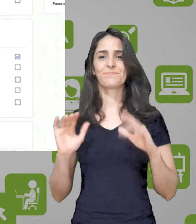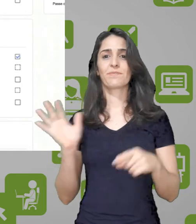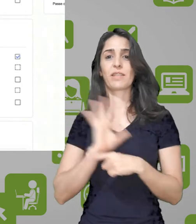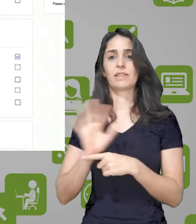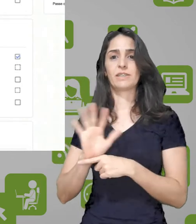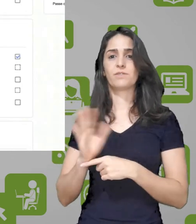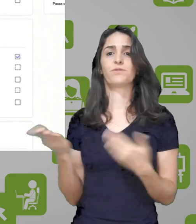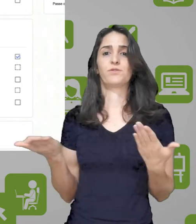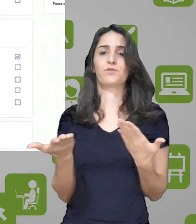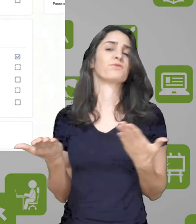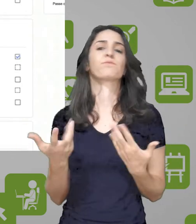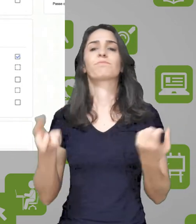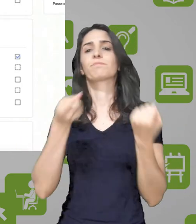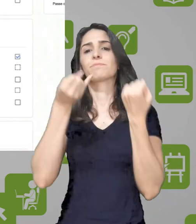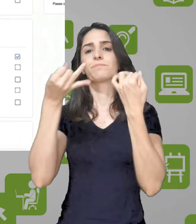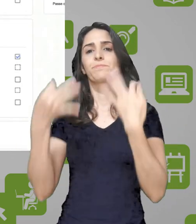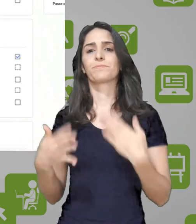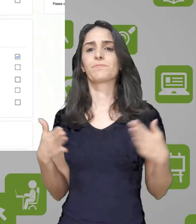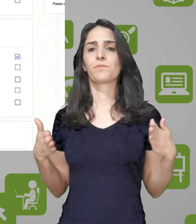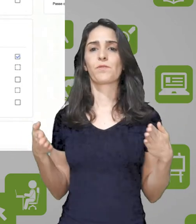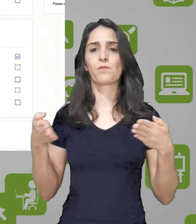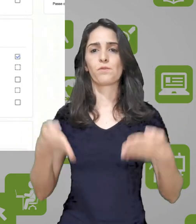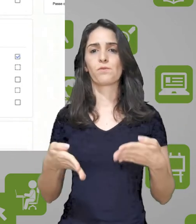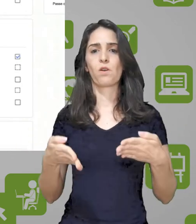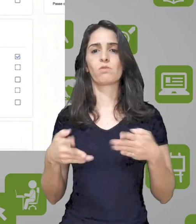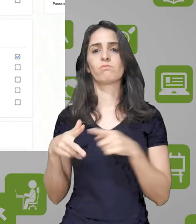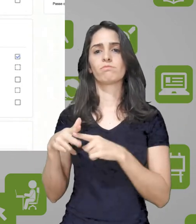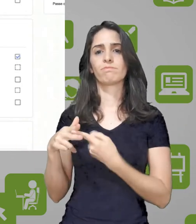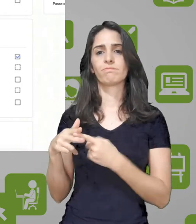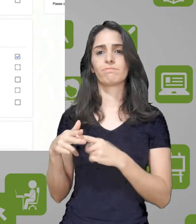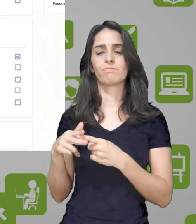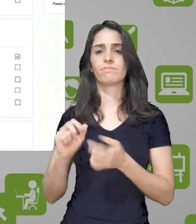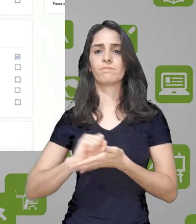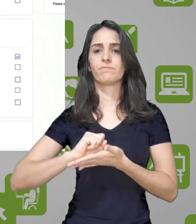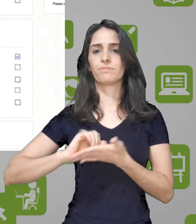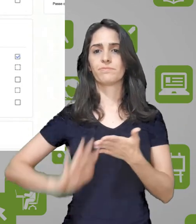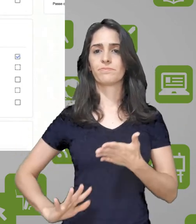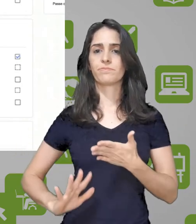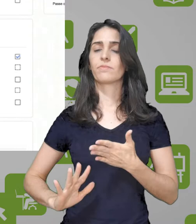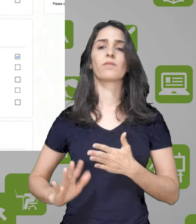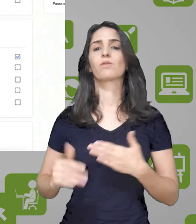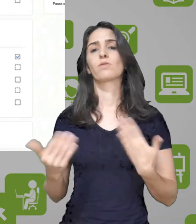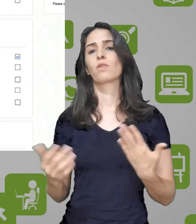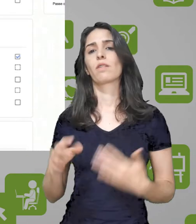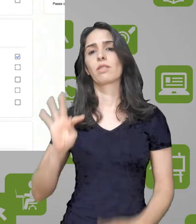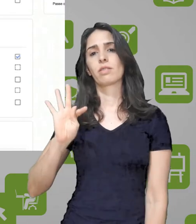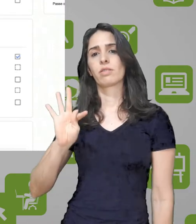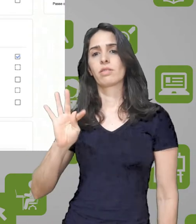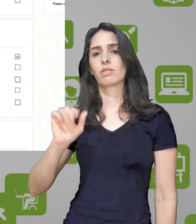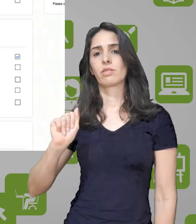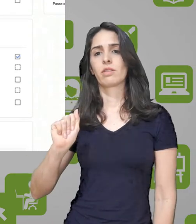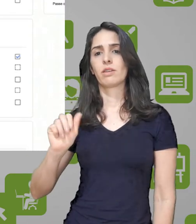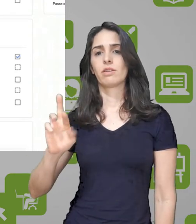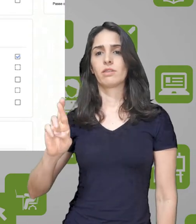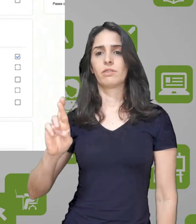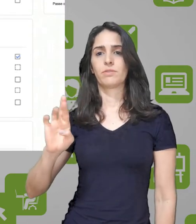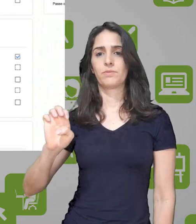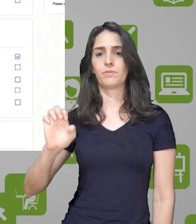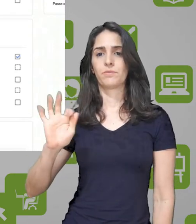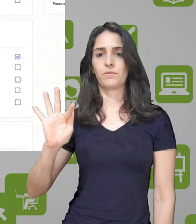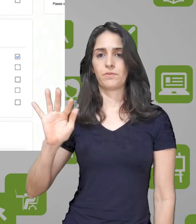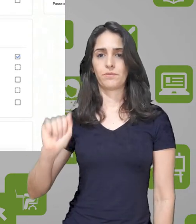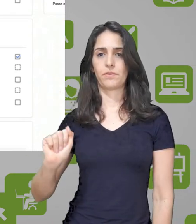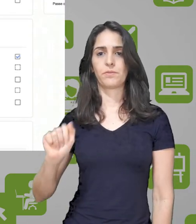o Olá Neste vídeo tutorial nós vamos focar na configuração de uma atividade do tipo tarefa